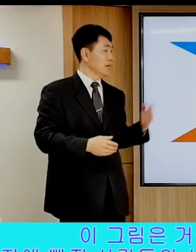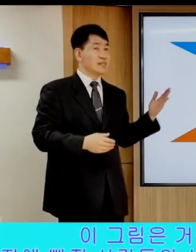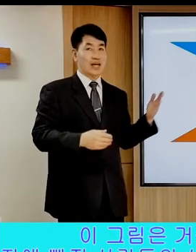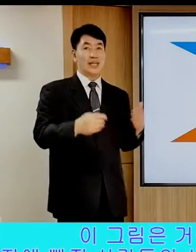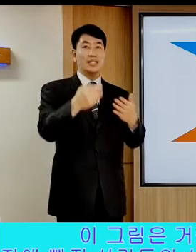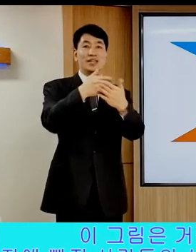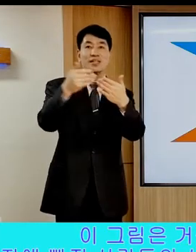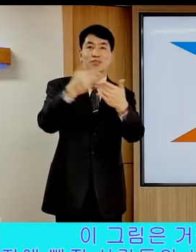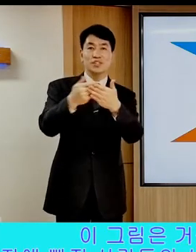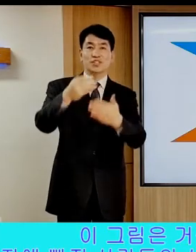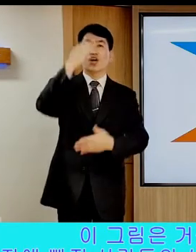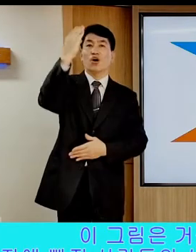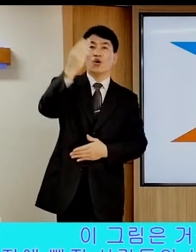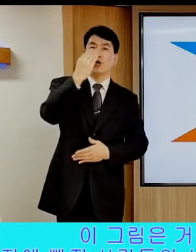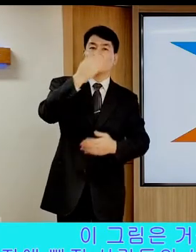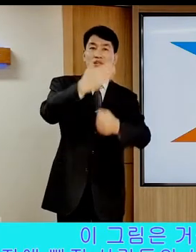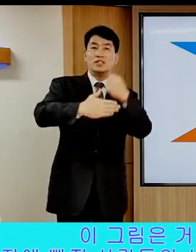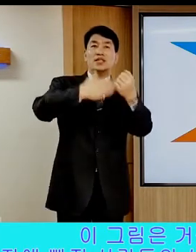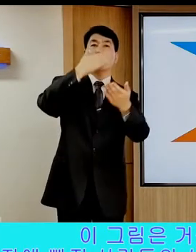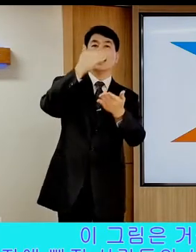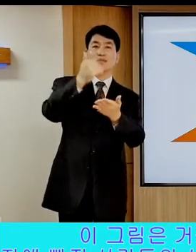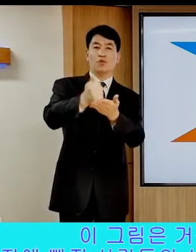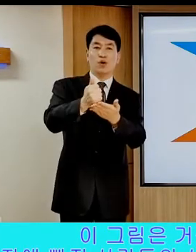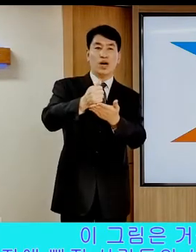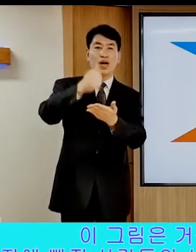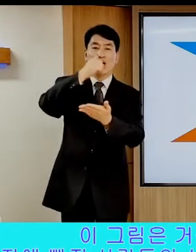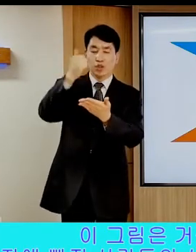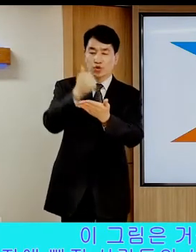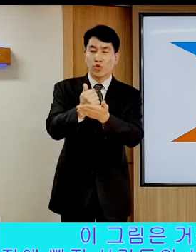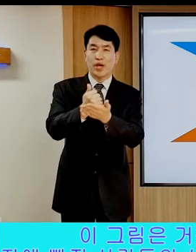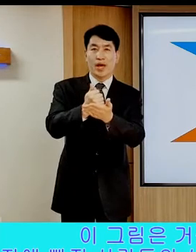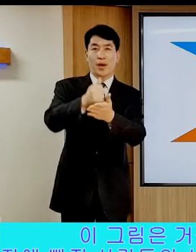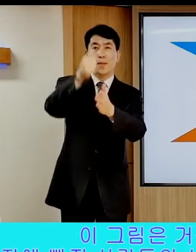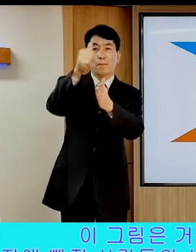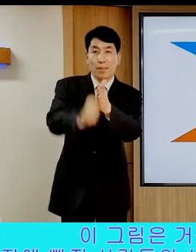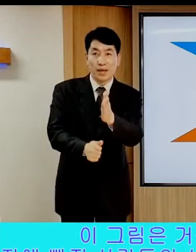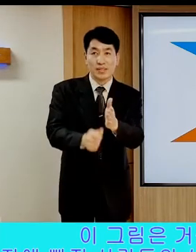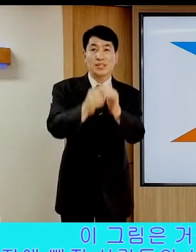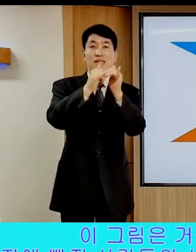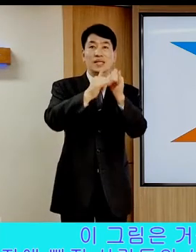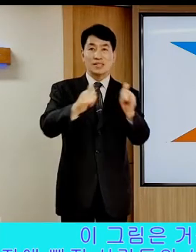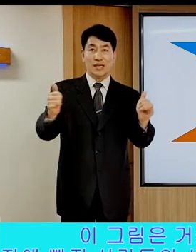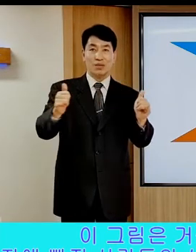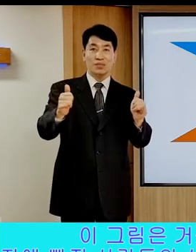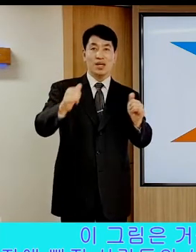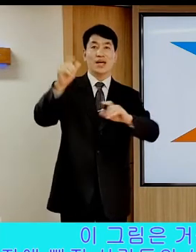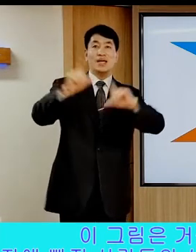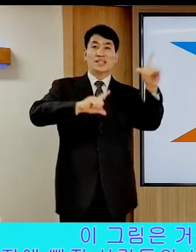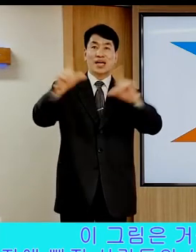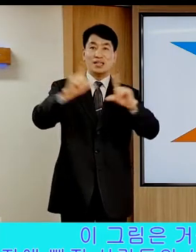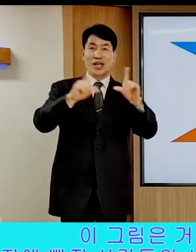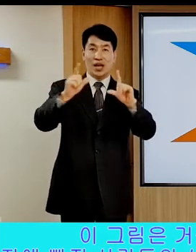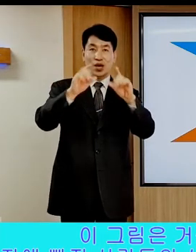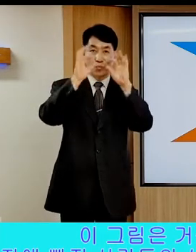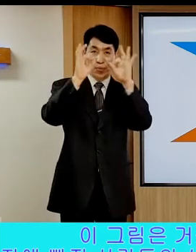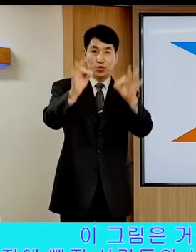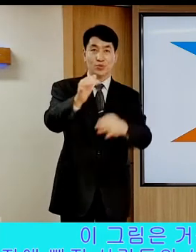자, 이 그림은 거룩하신 하나님과 죄에 빠진 사람들의 상태를